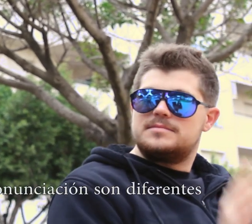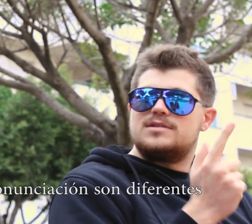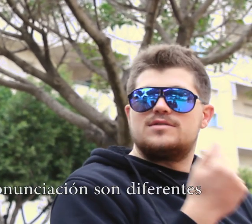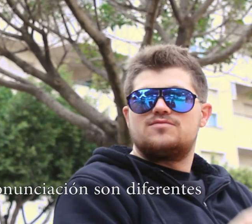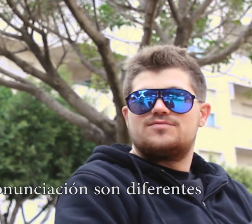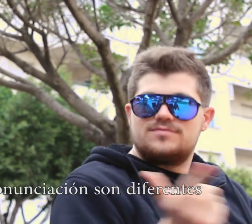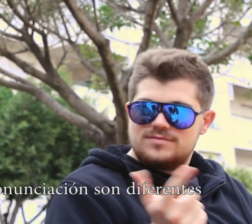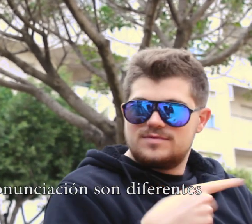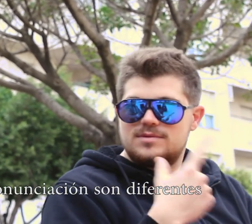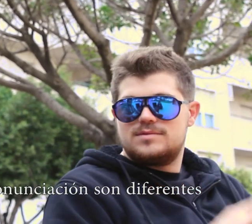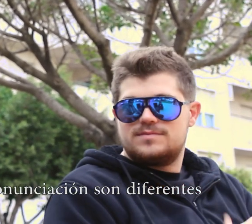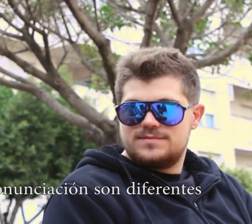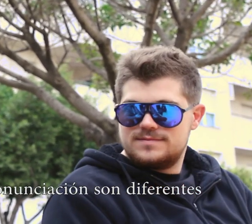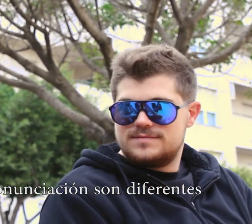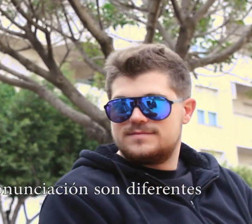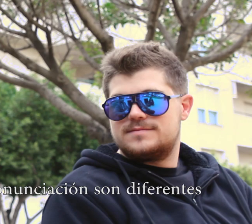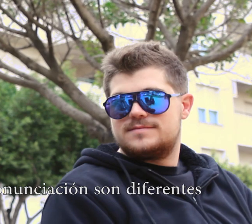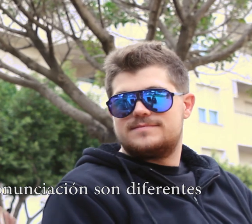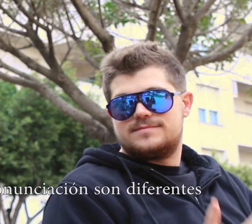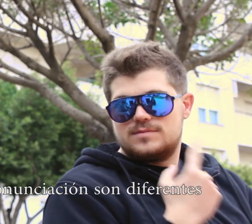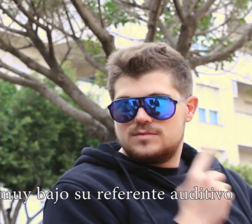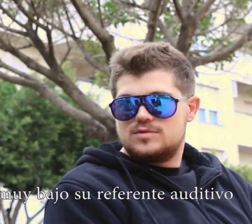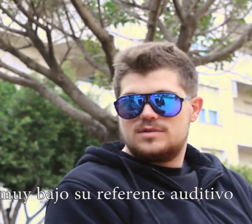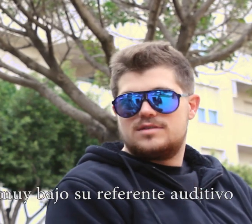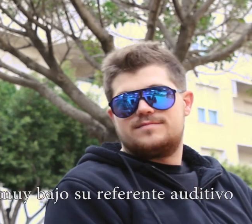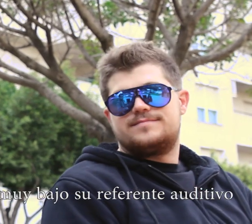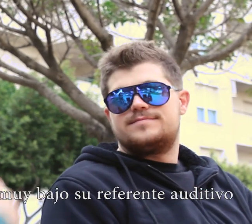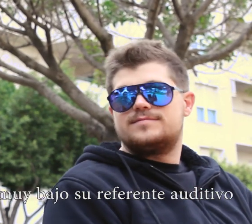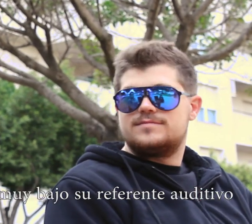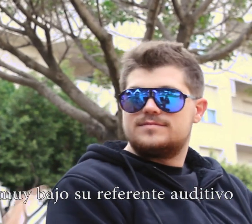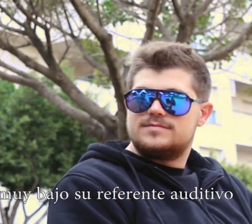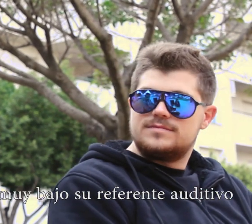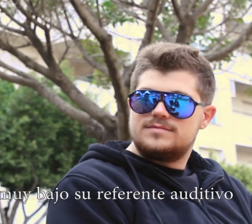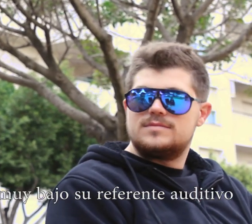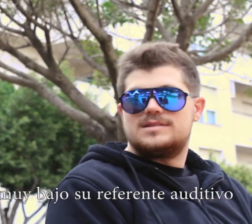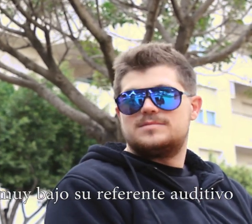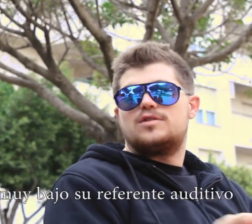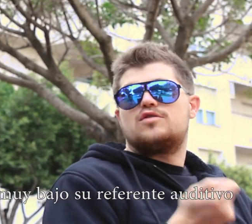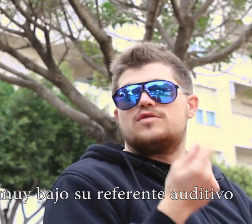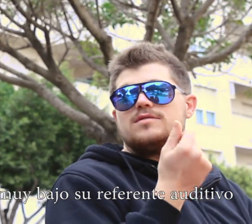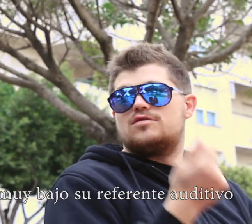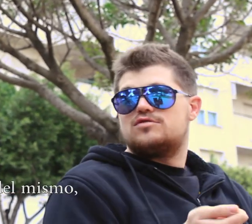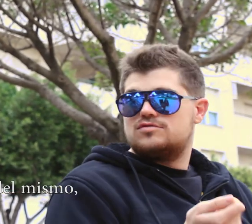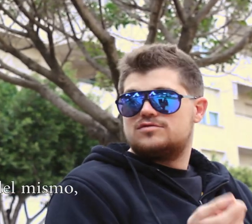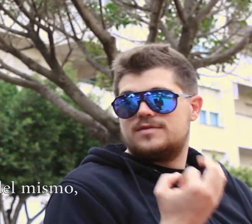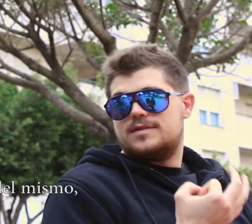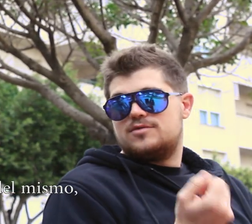sino que su fonética y pronunciación son diferentes a los tuyos debido a que, o es muy bajo su referente auditivo, o carecen del mismo,